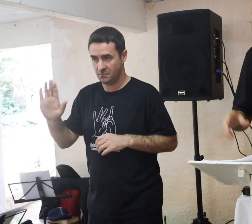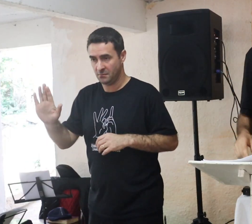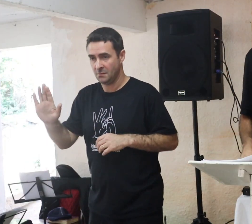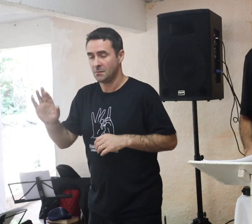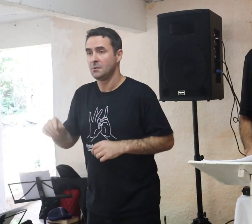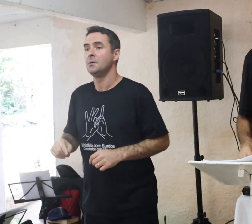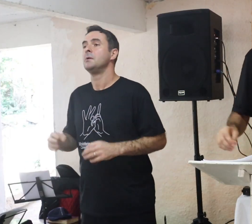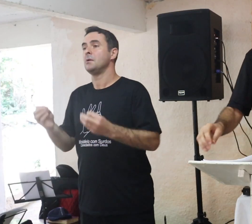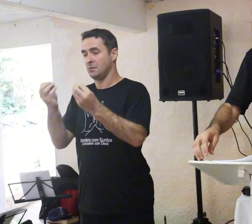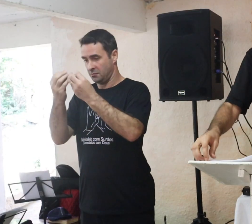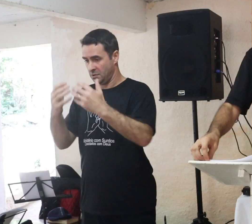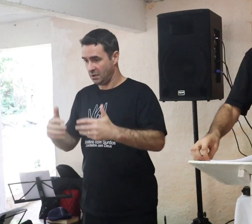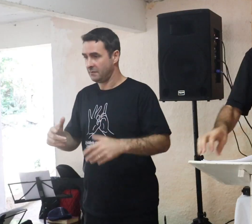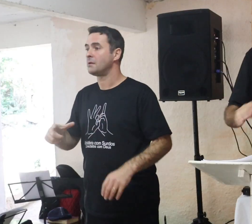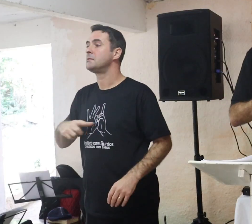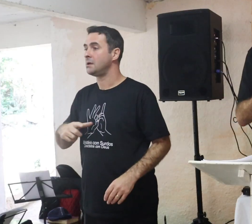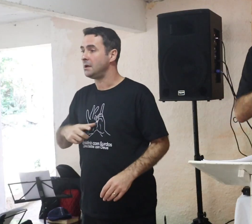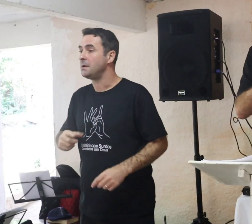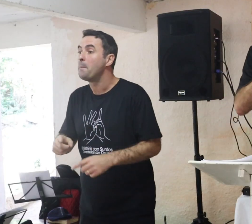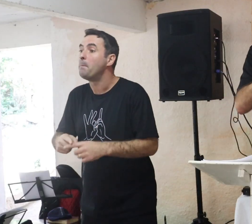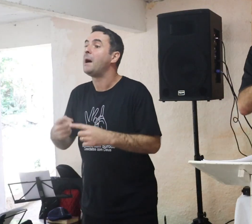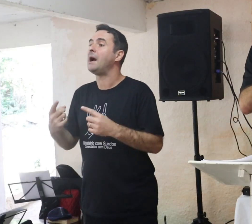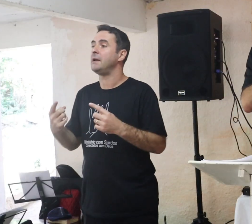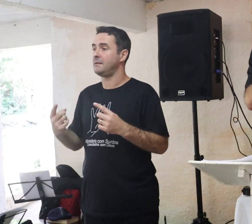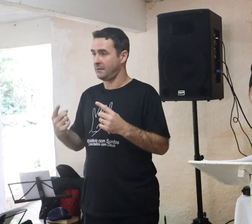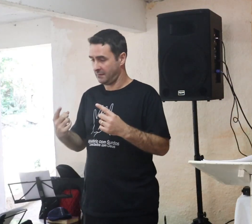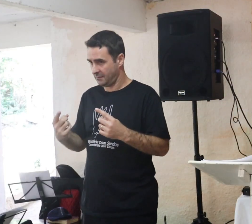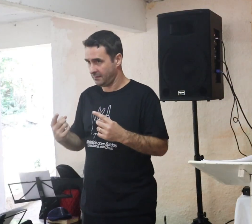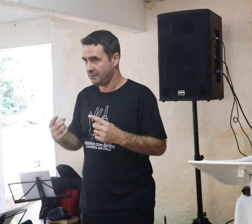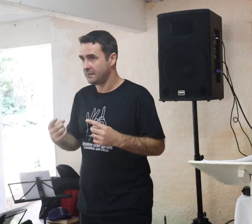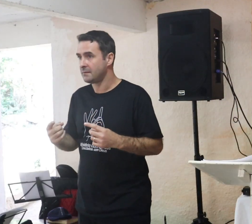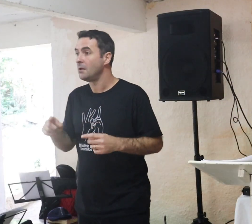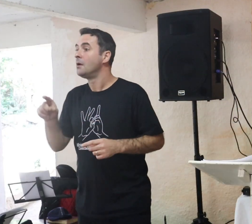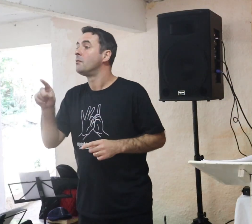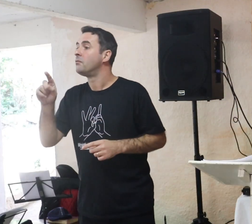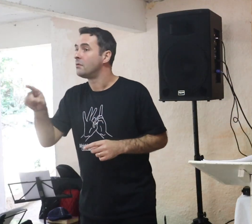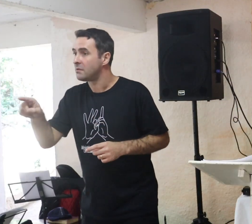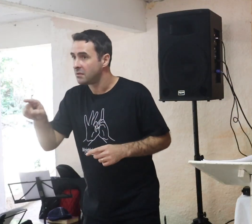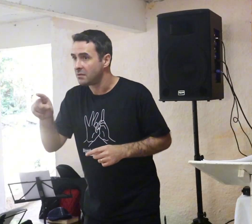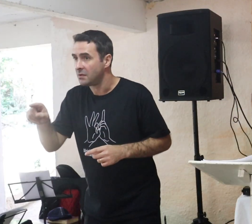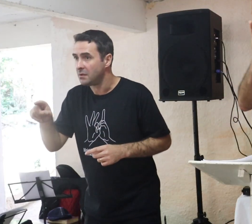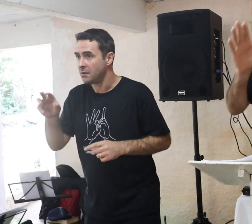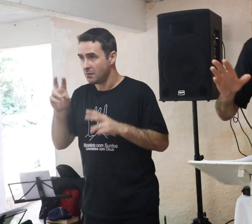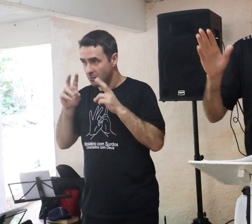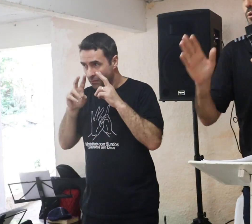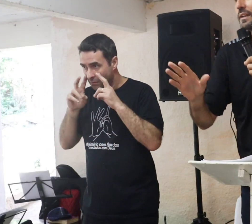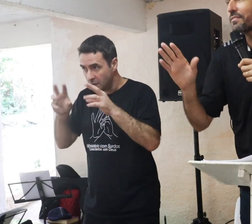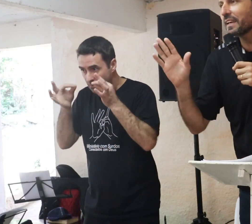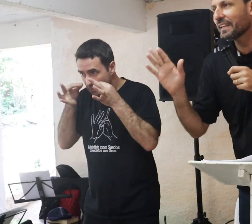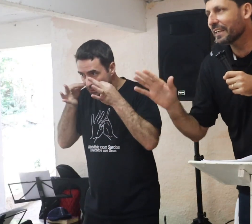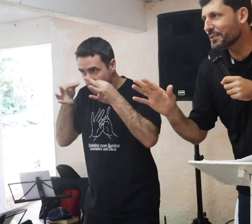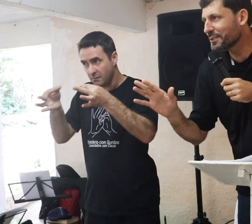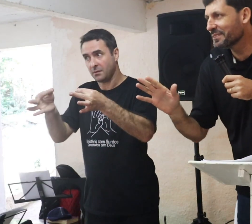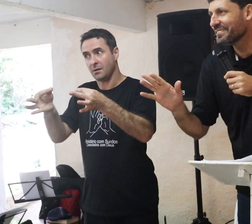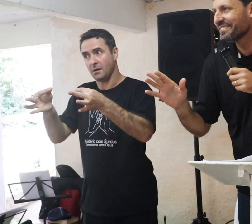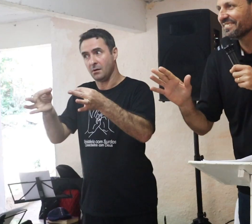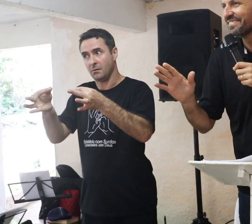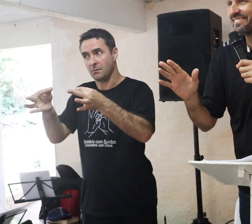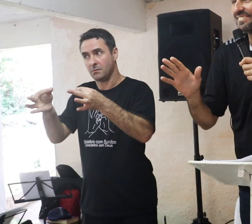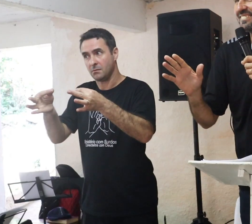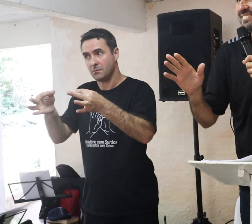existe essa explicação, mas ele está dizendo aqui, querido, não se engane essa não é toda a